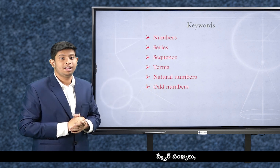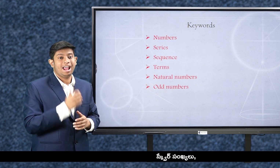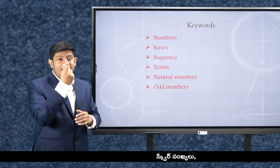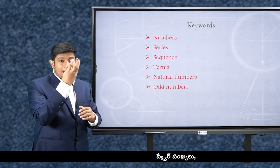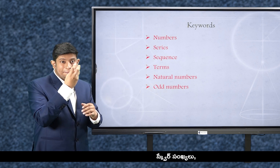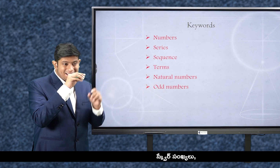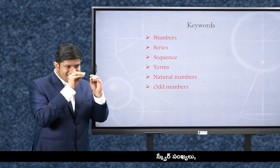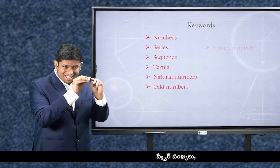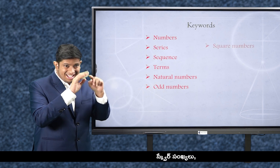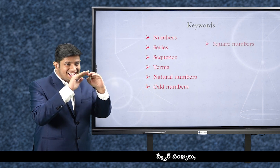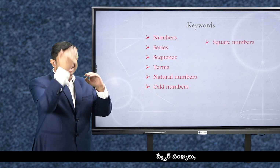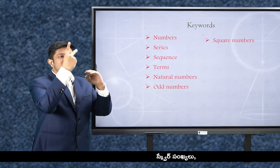స్క్వేర్ సంఖ్యలు,